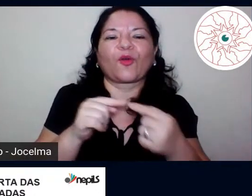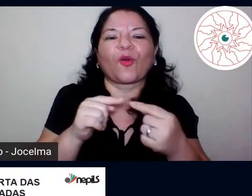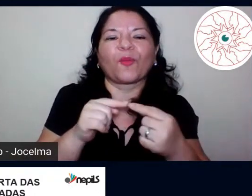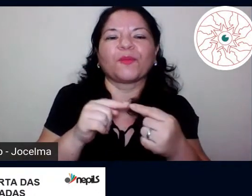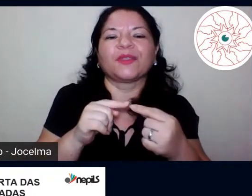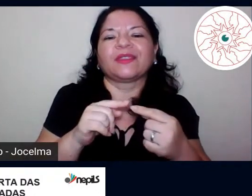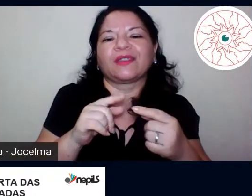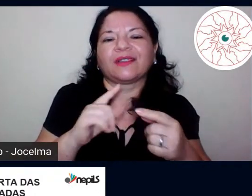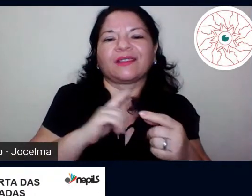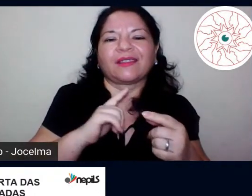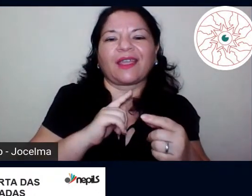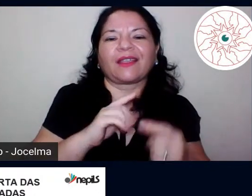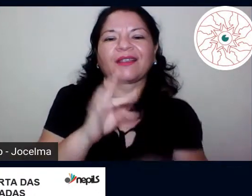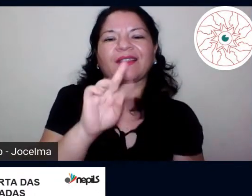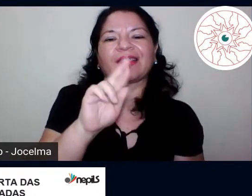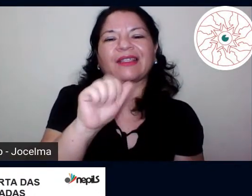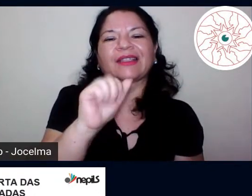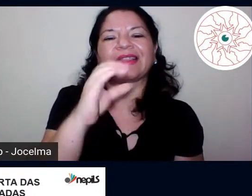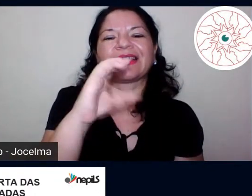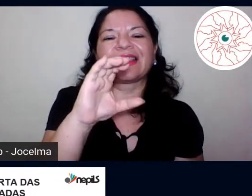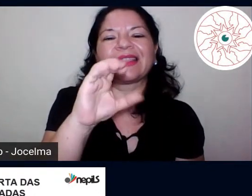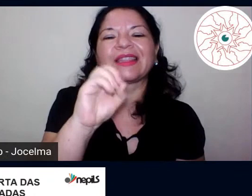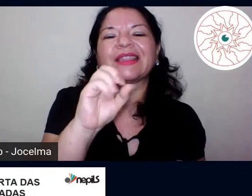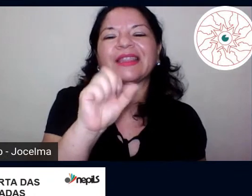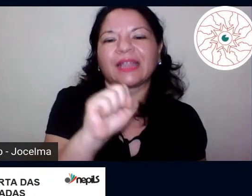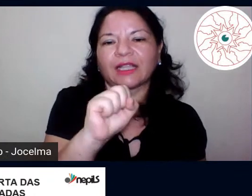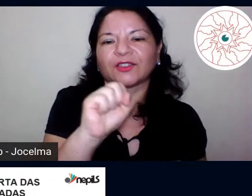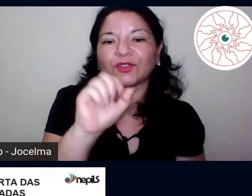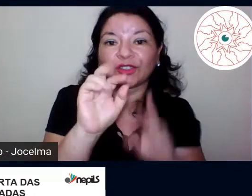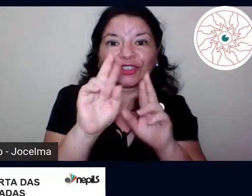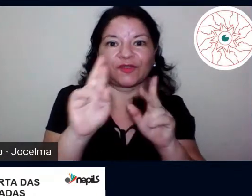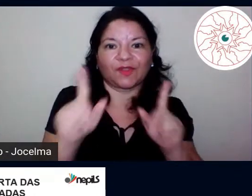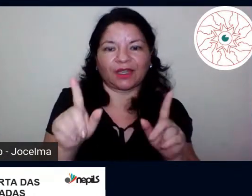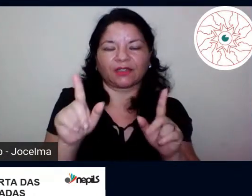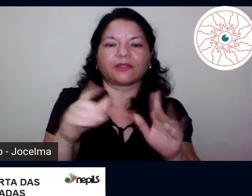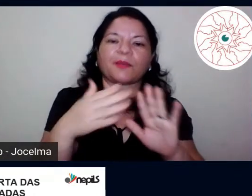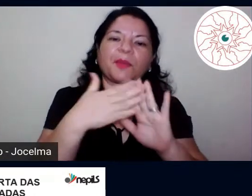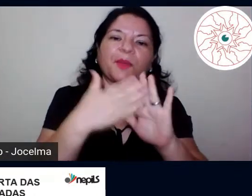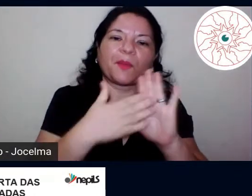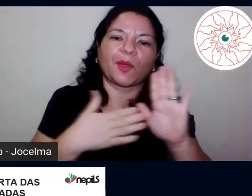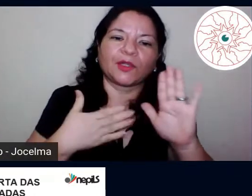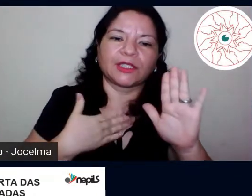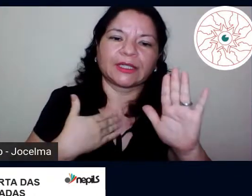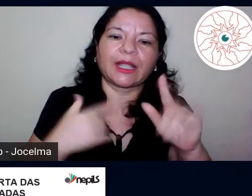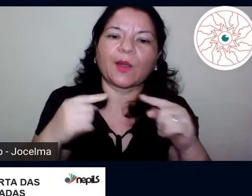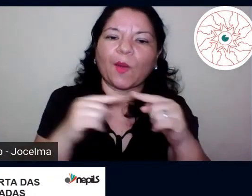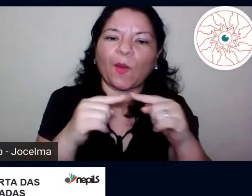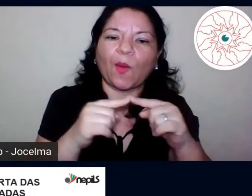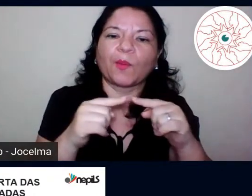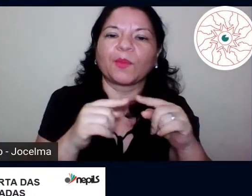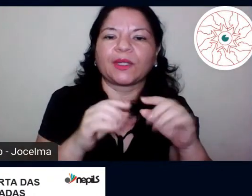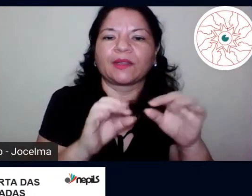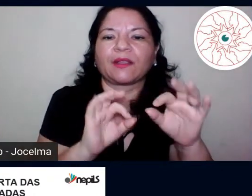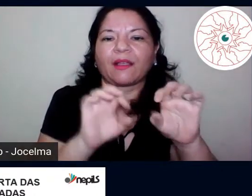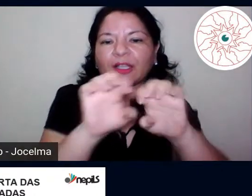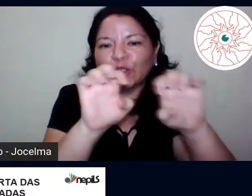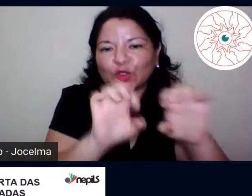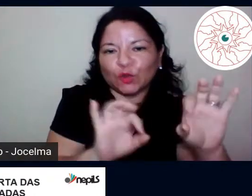OK? Então, a escrita ela foi proposta, né, com molde, com base nesse nessa estrutura